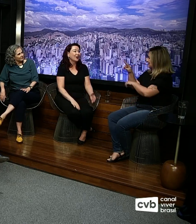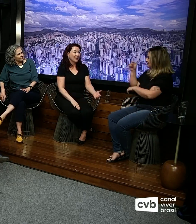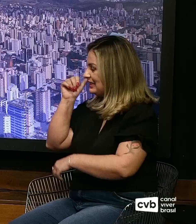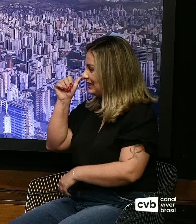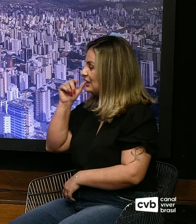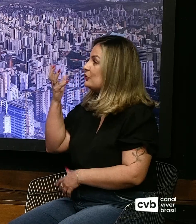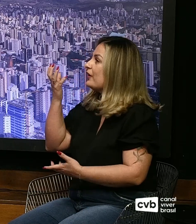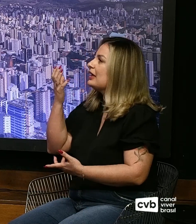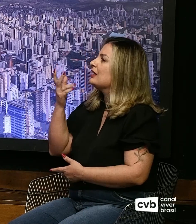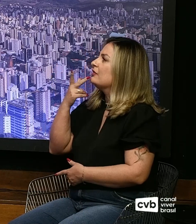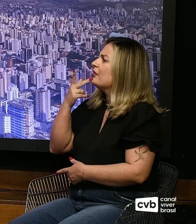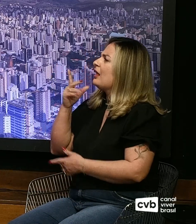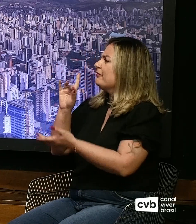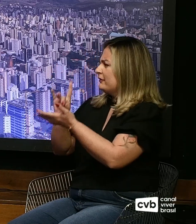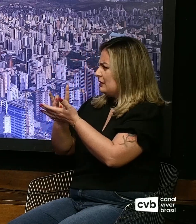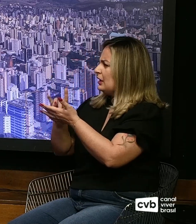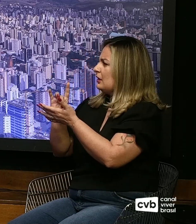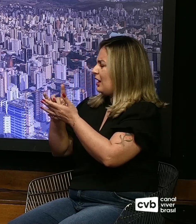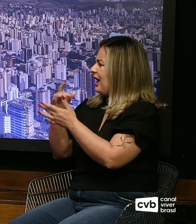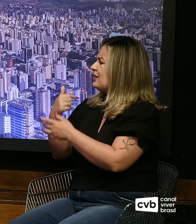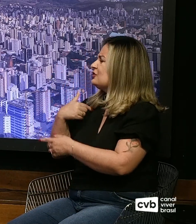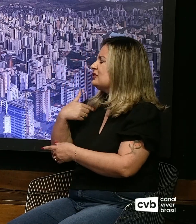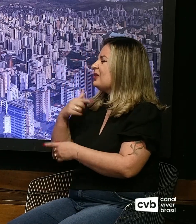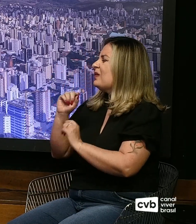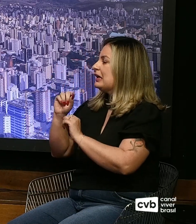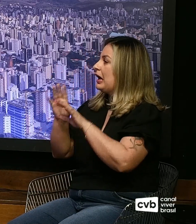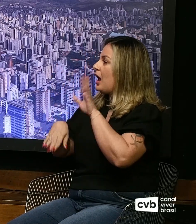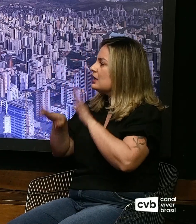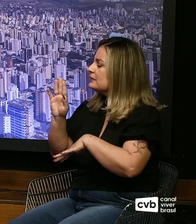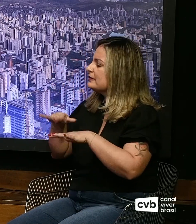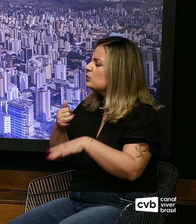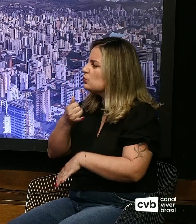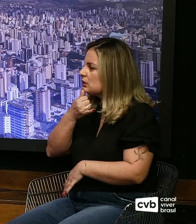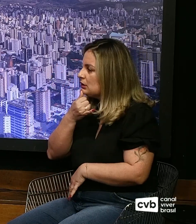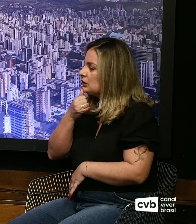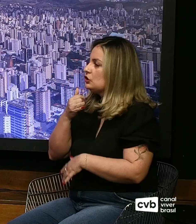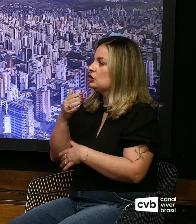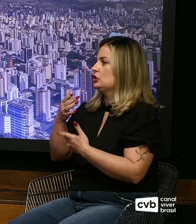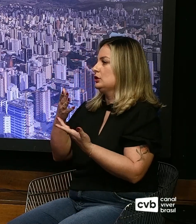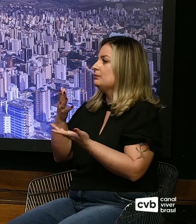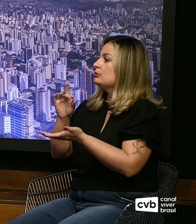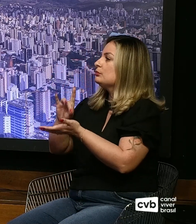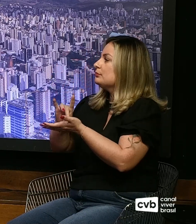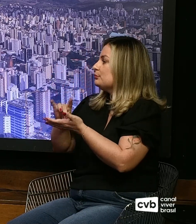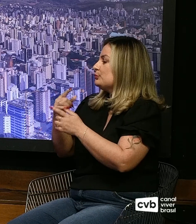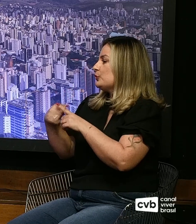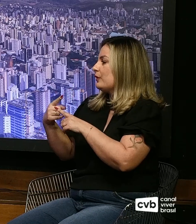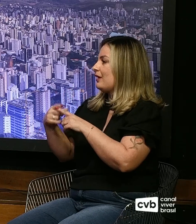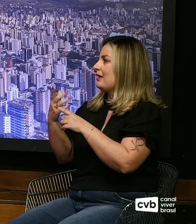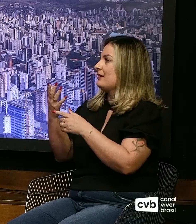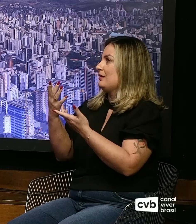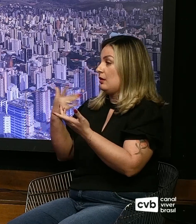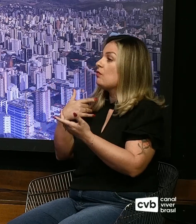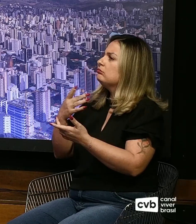Não, as meninas trouxeram o convite. E realmente, quando eu fico